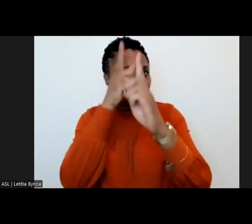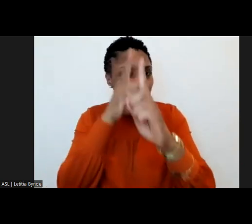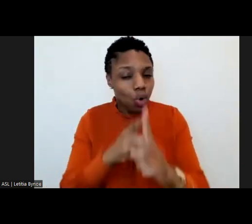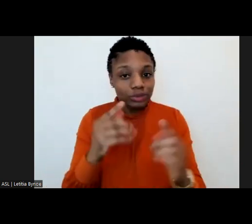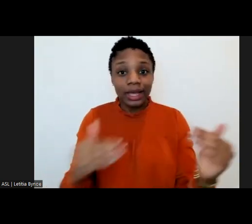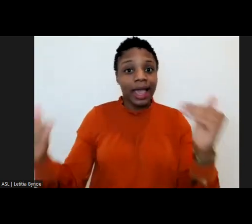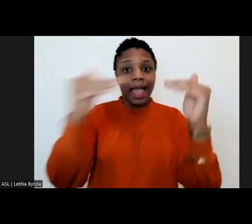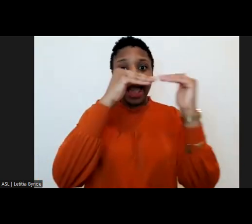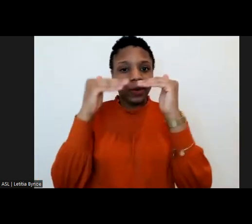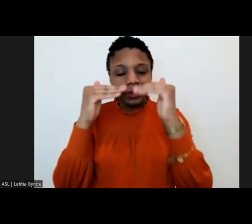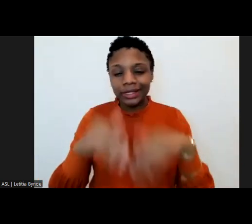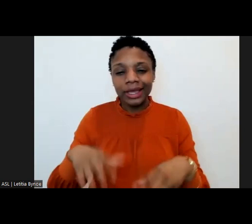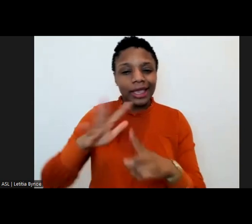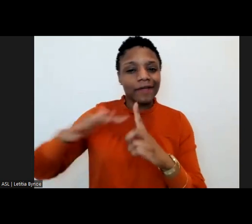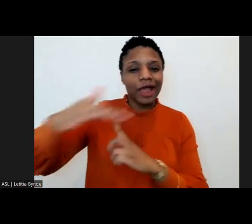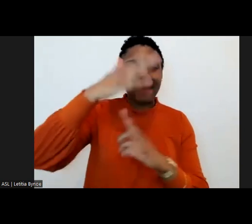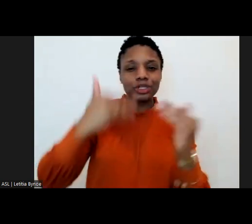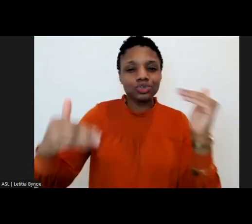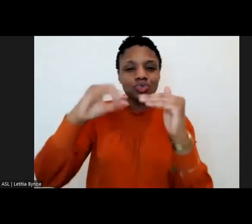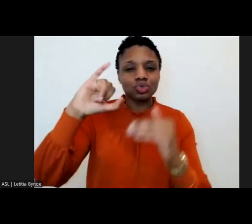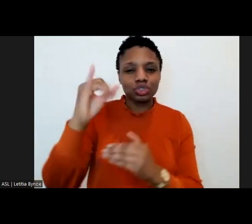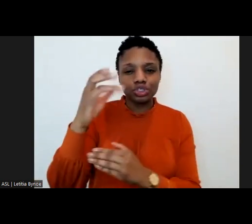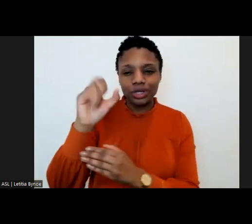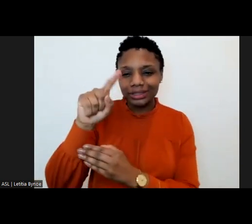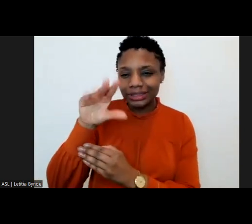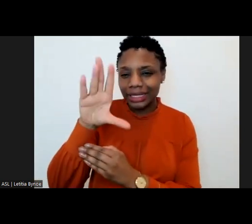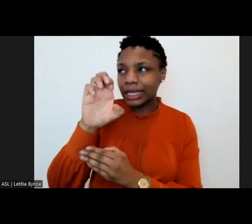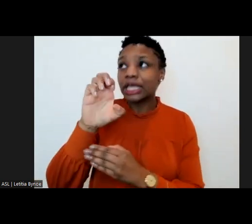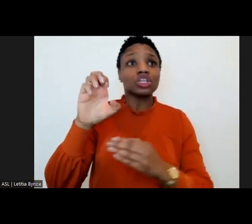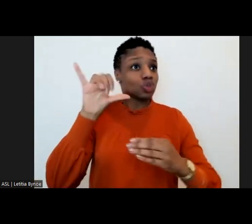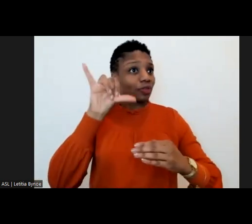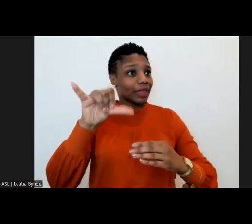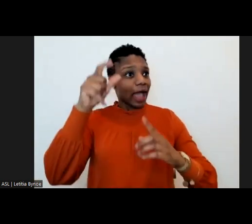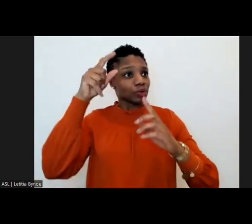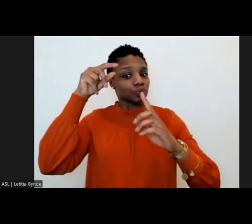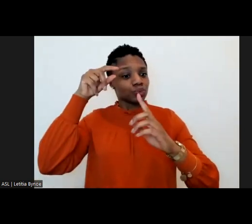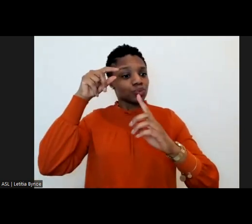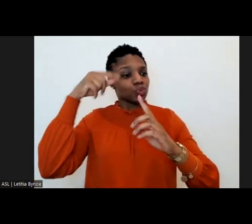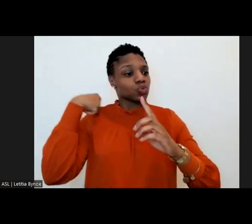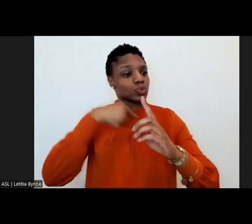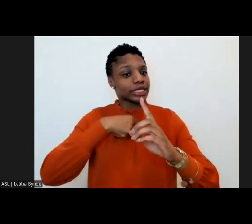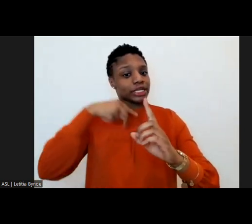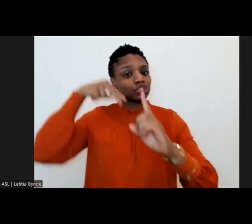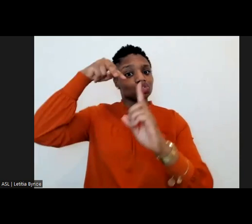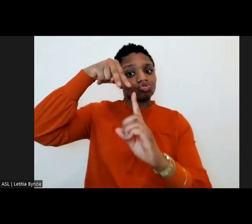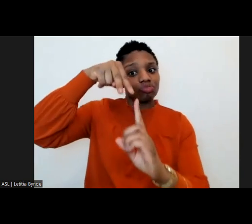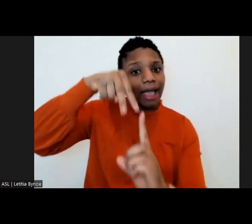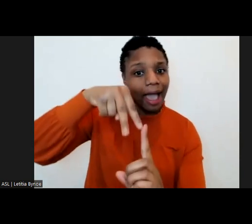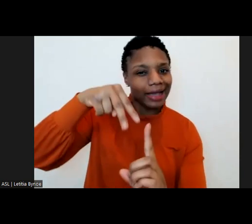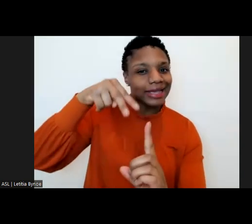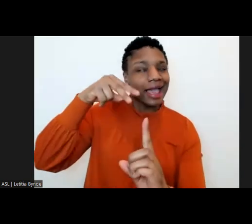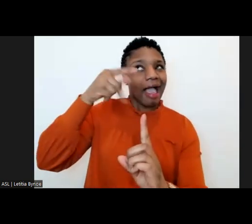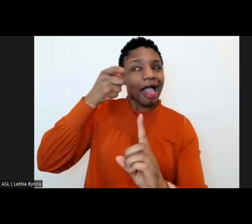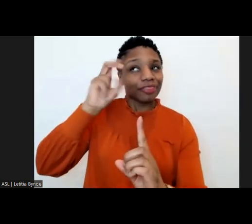con nuestros objetivos de energía limpia eh si podemos diseñar